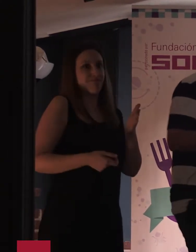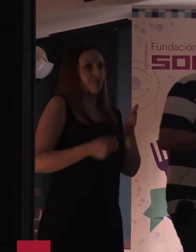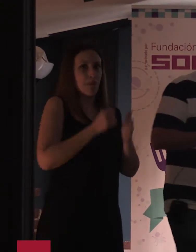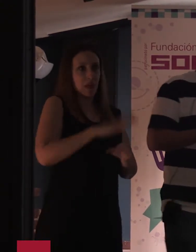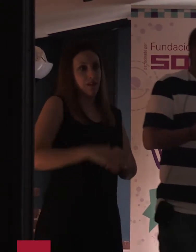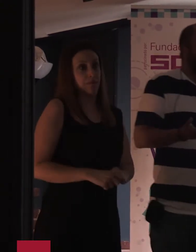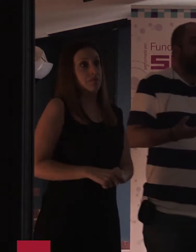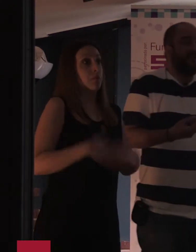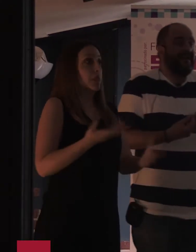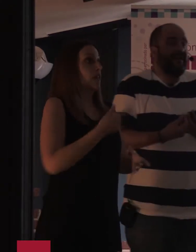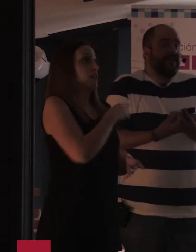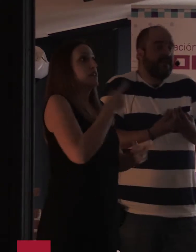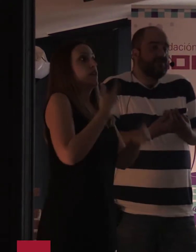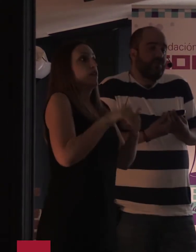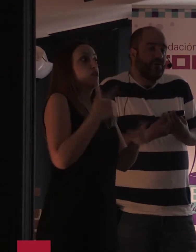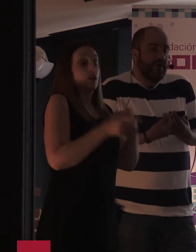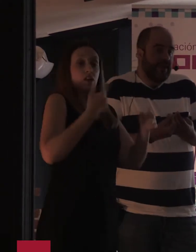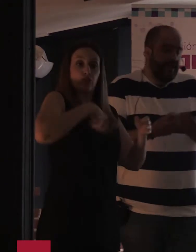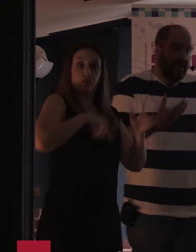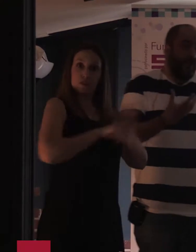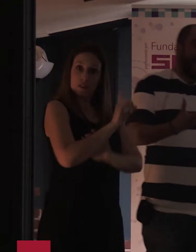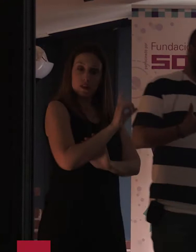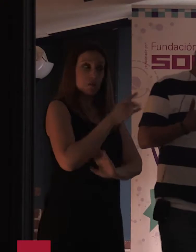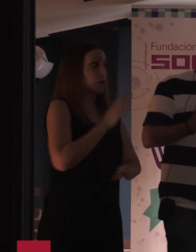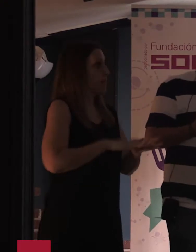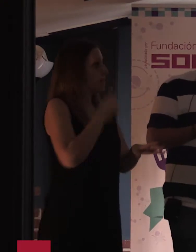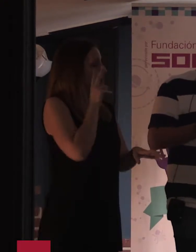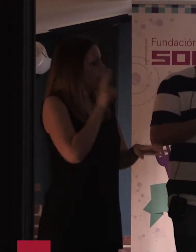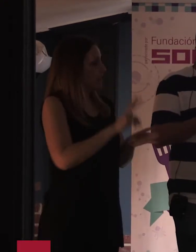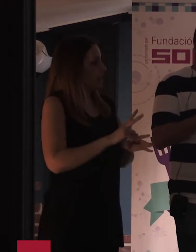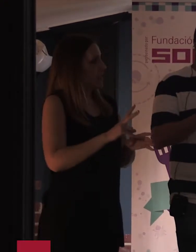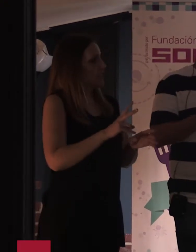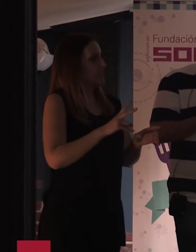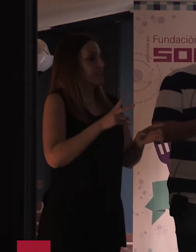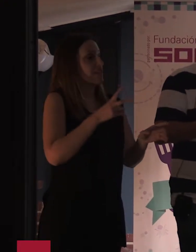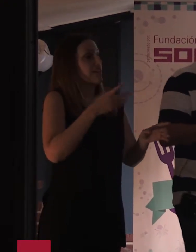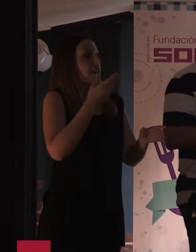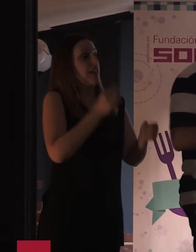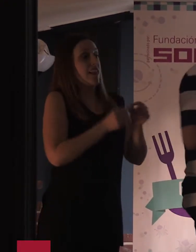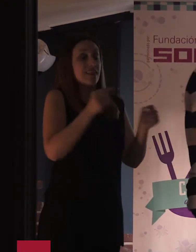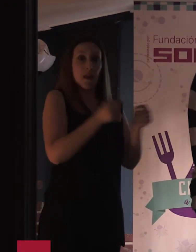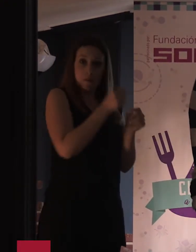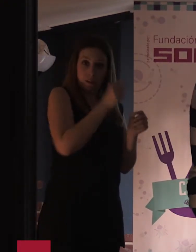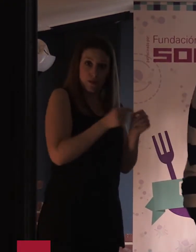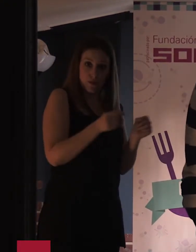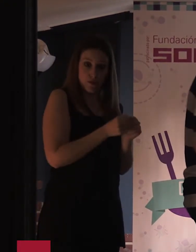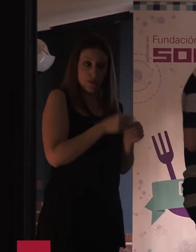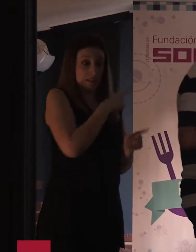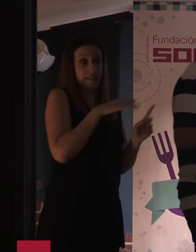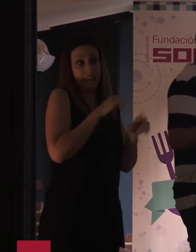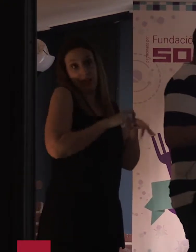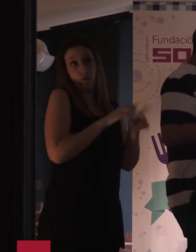cosas que desarrollamos y simplemente para que vierais un poco, compararais los tamaños y vierais cómo se hacen este tipo de cosas, este tipo de